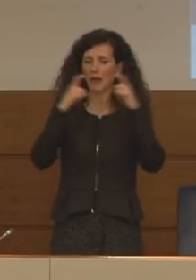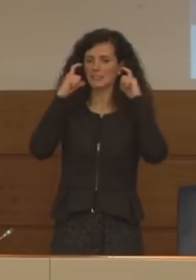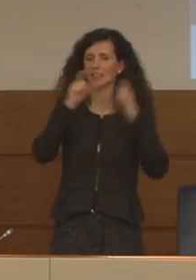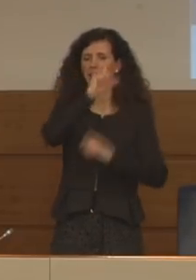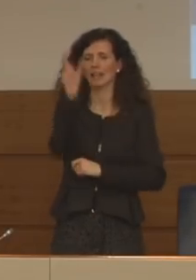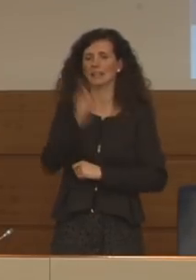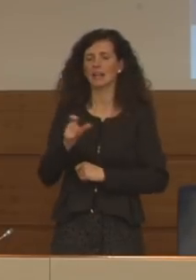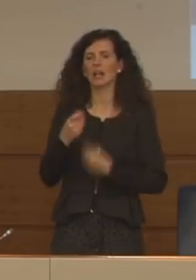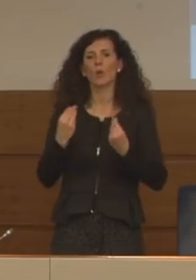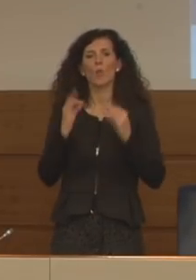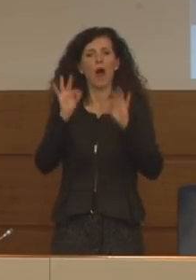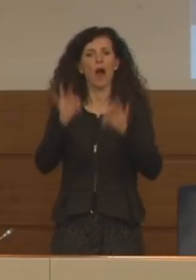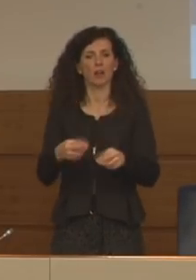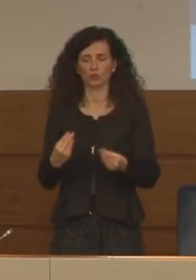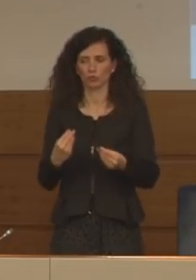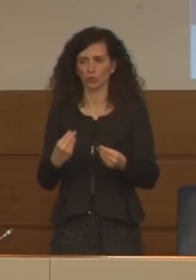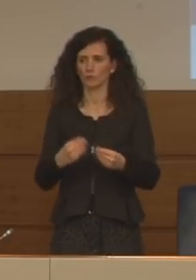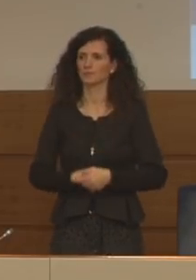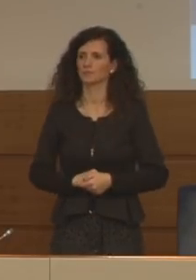le prime